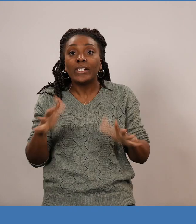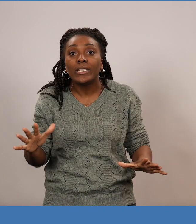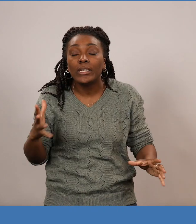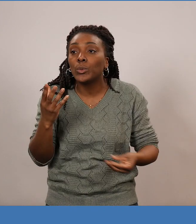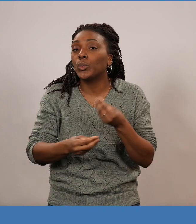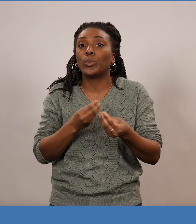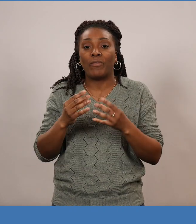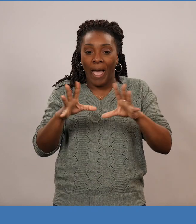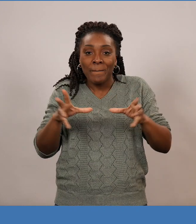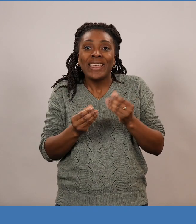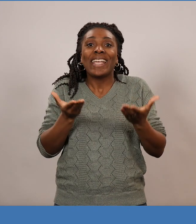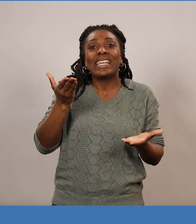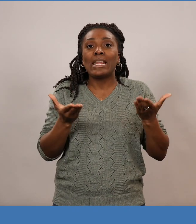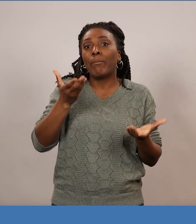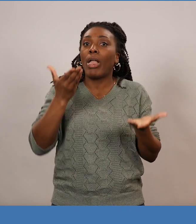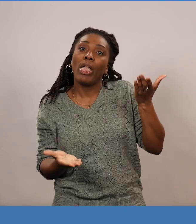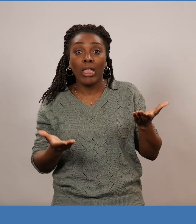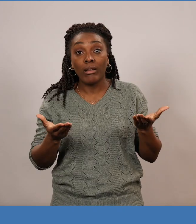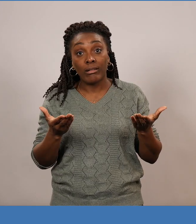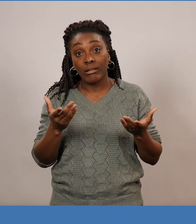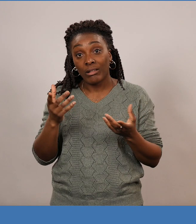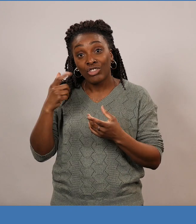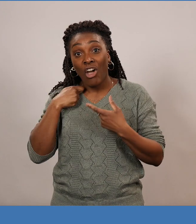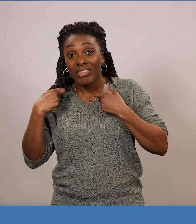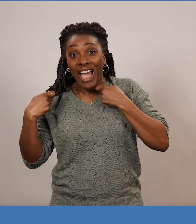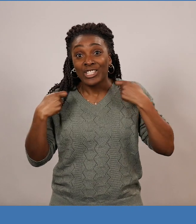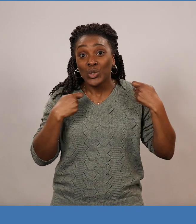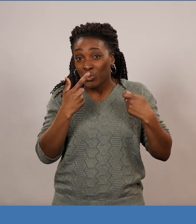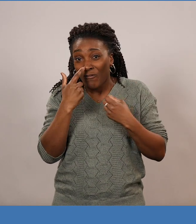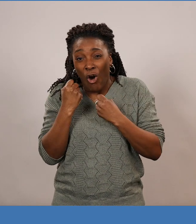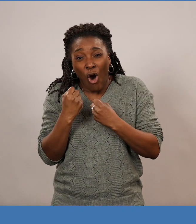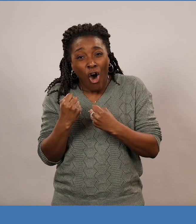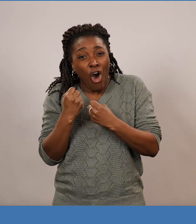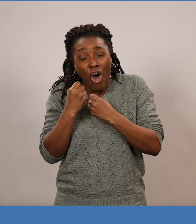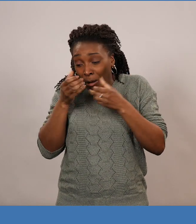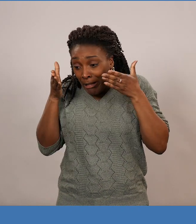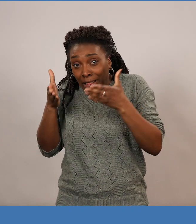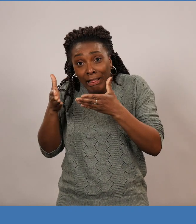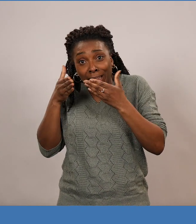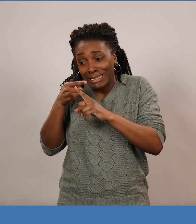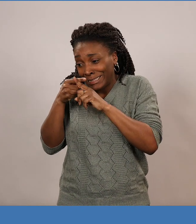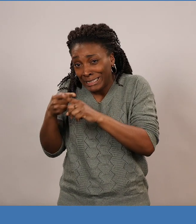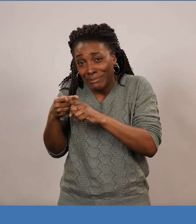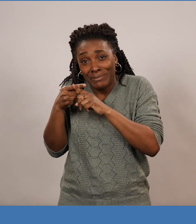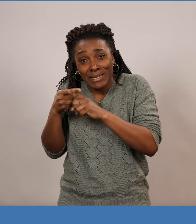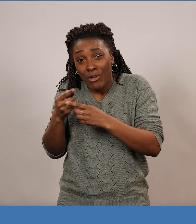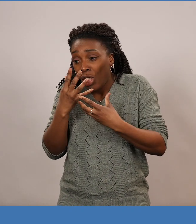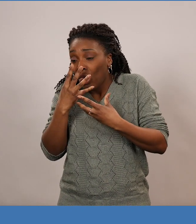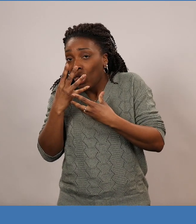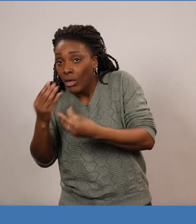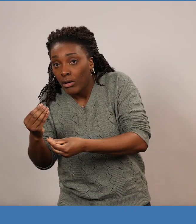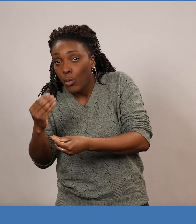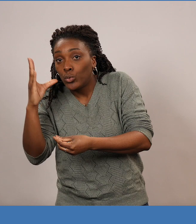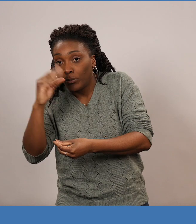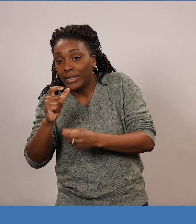notre équilibre familial. L'objet de la tentation est tellement devient tellement le focus